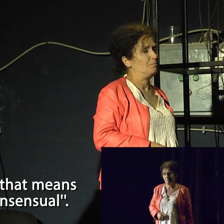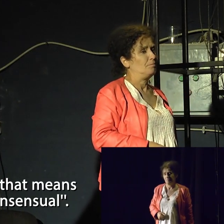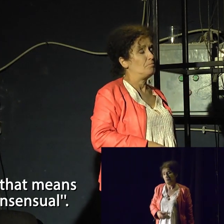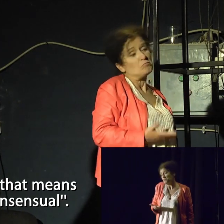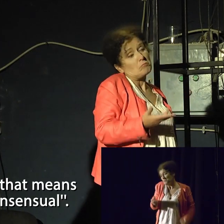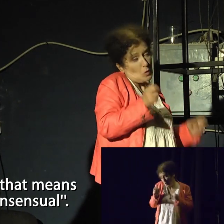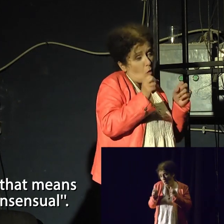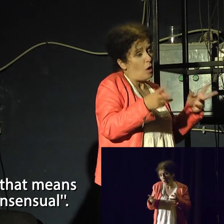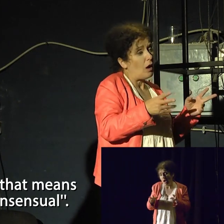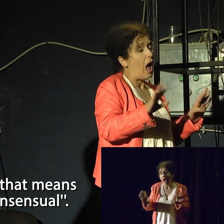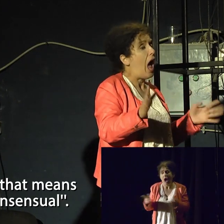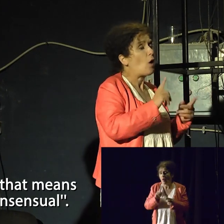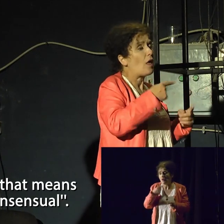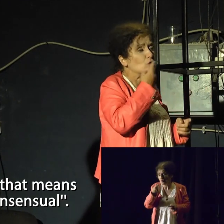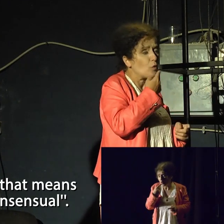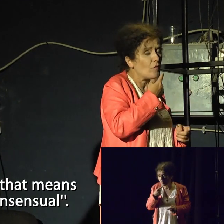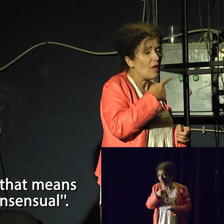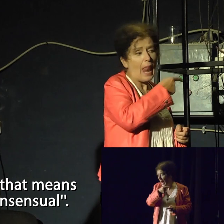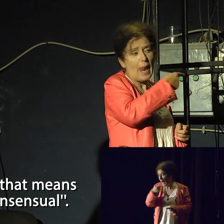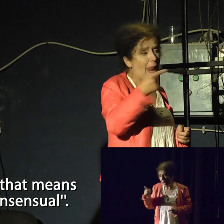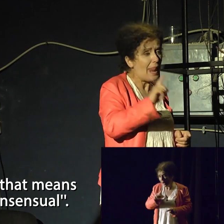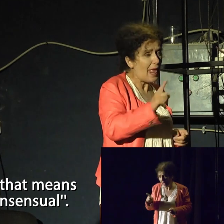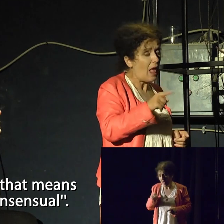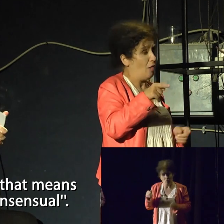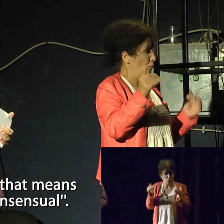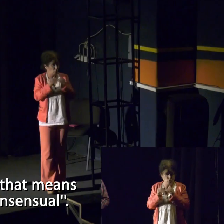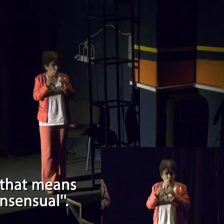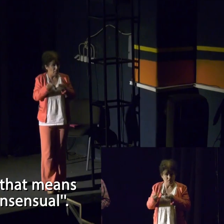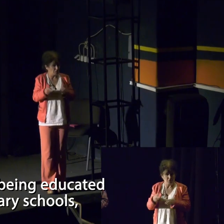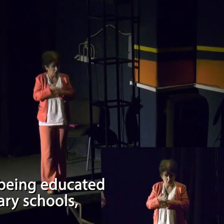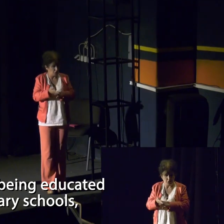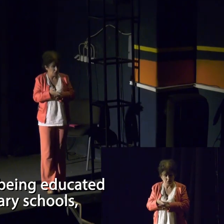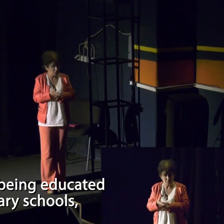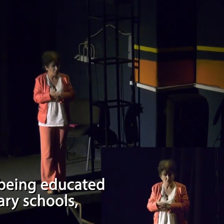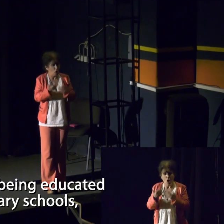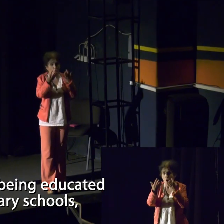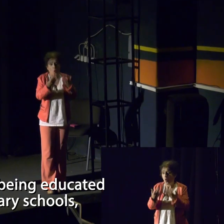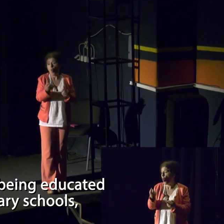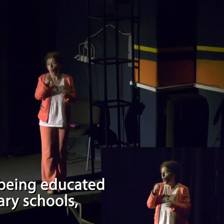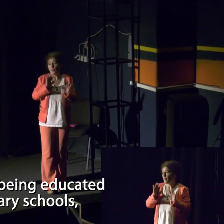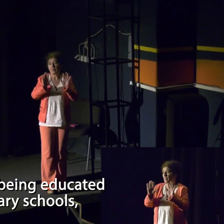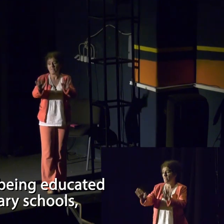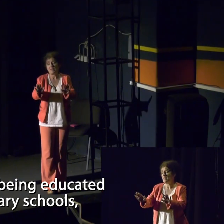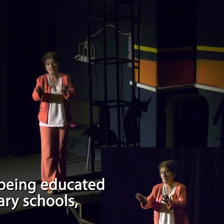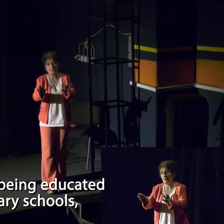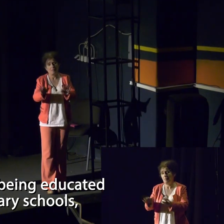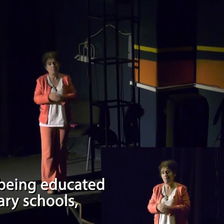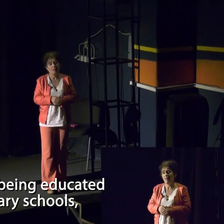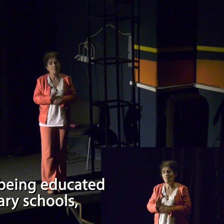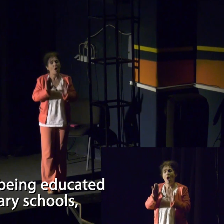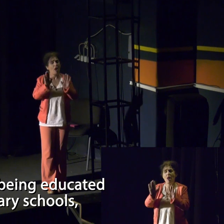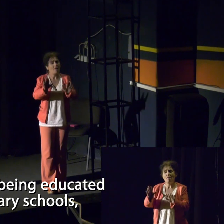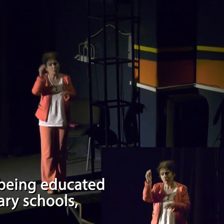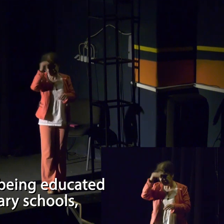Па добро, ако не кажала со зборови не, значи била согласна на секс. Колку од вас во